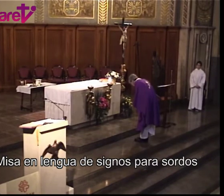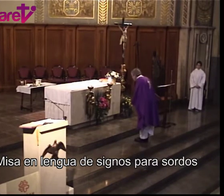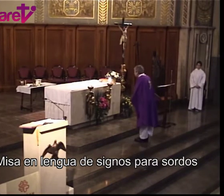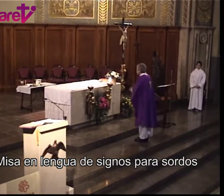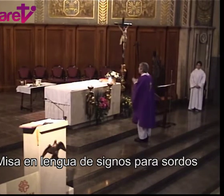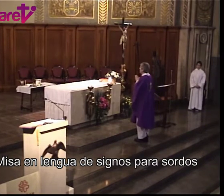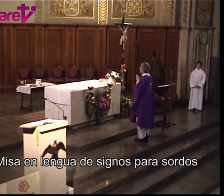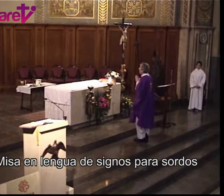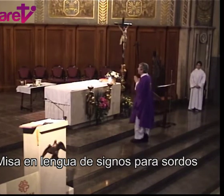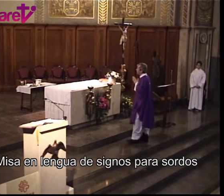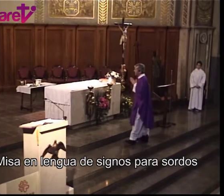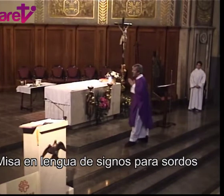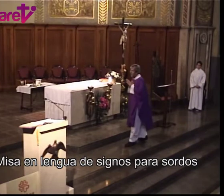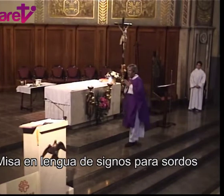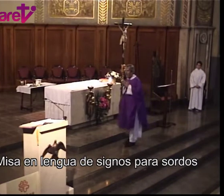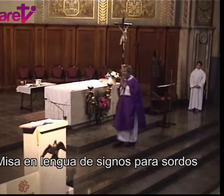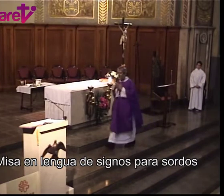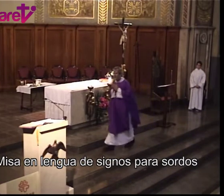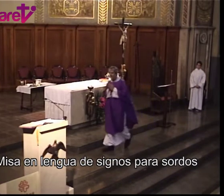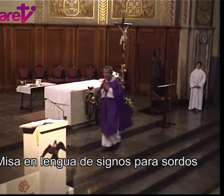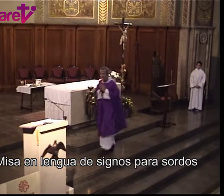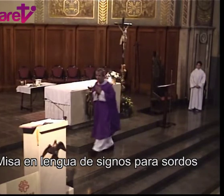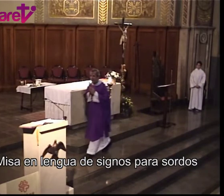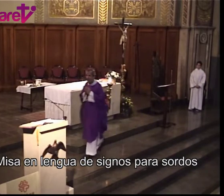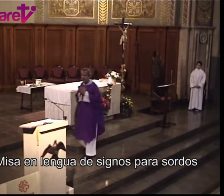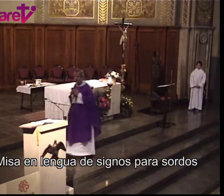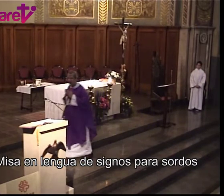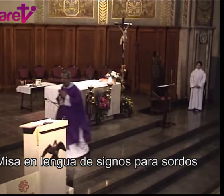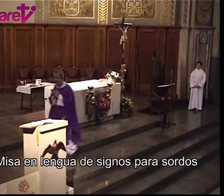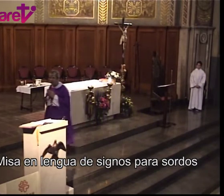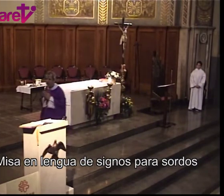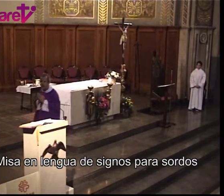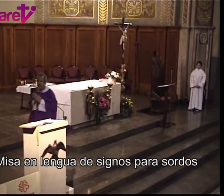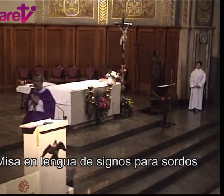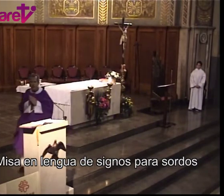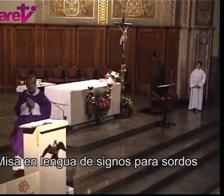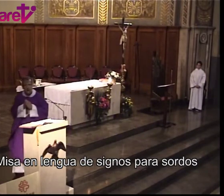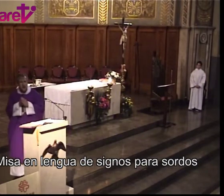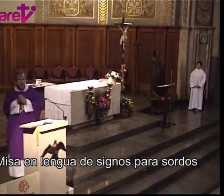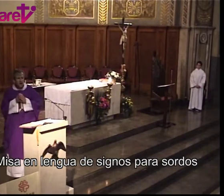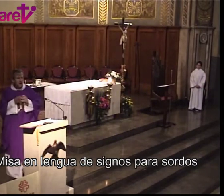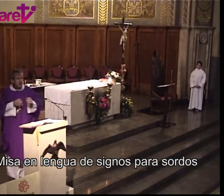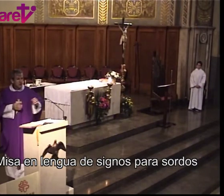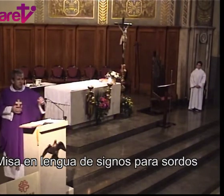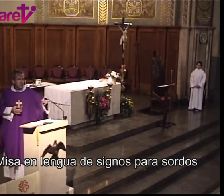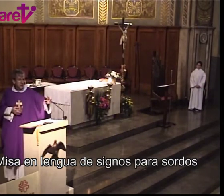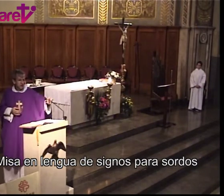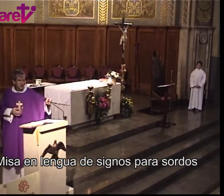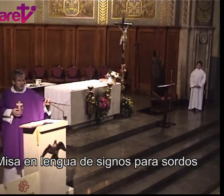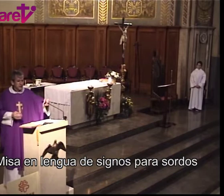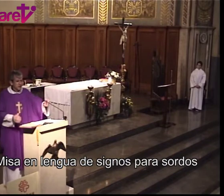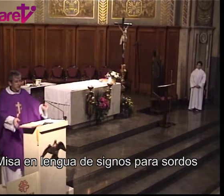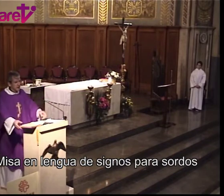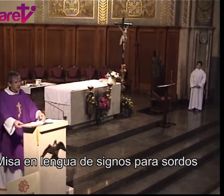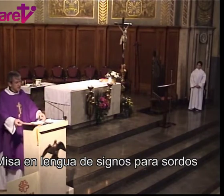Señor. Tu palabra es eterna, en ella es.